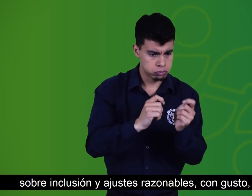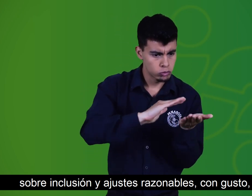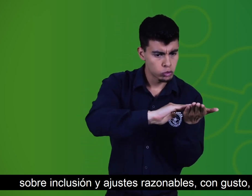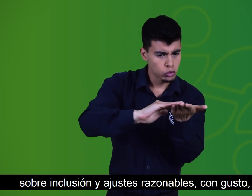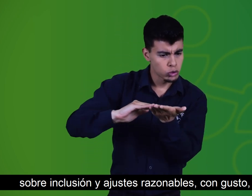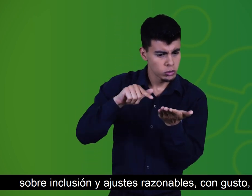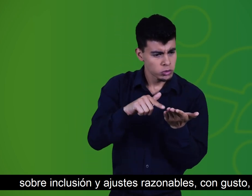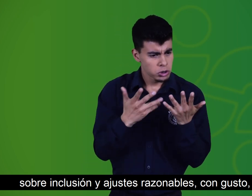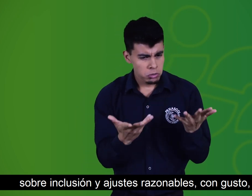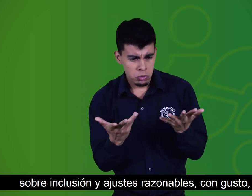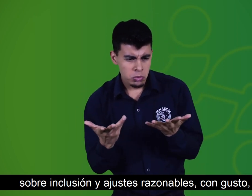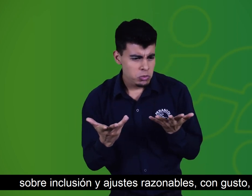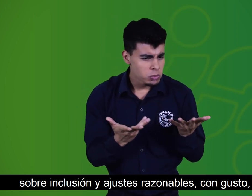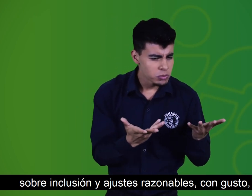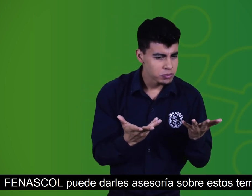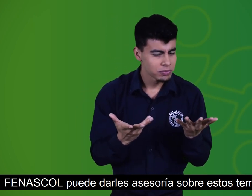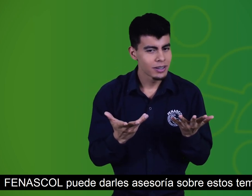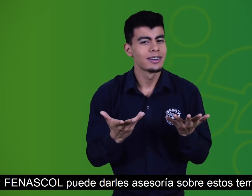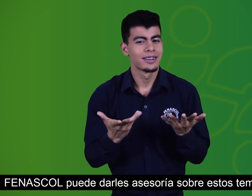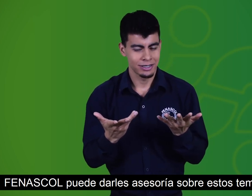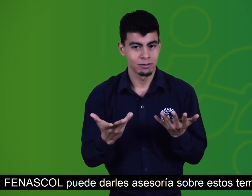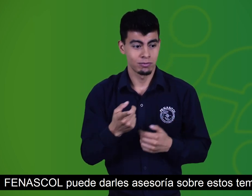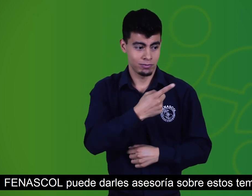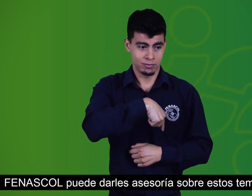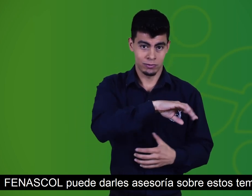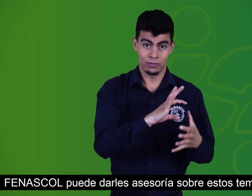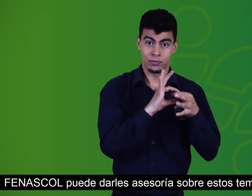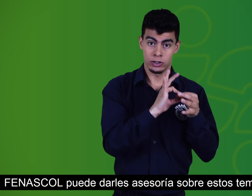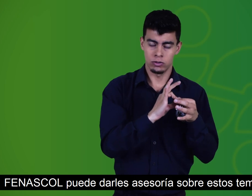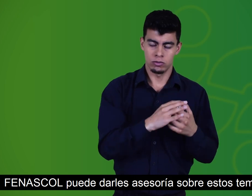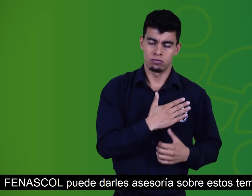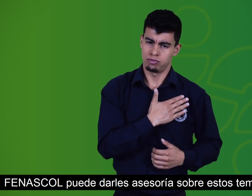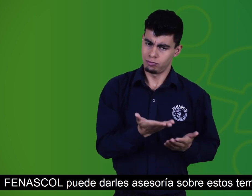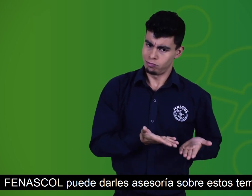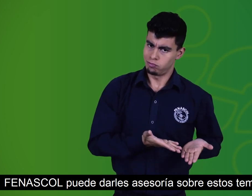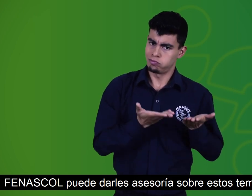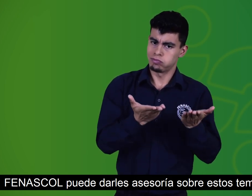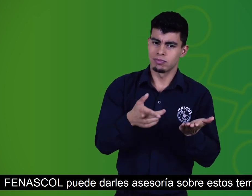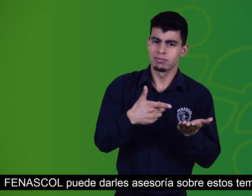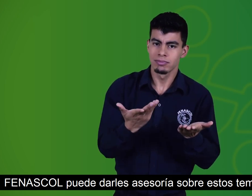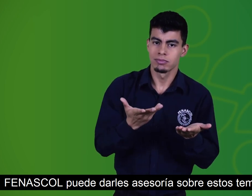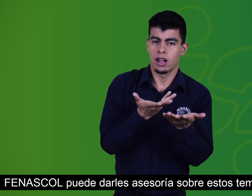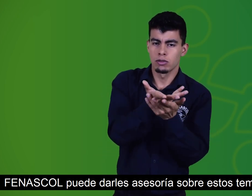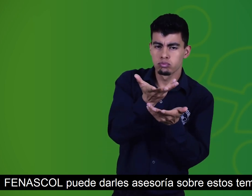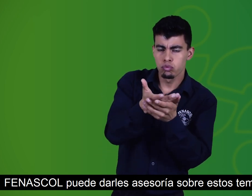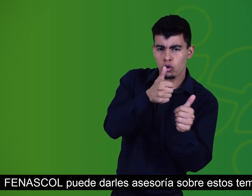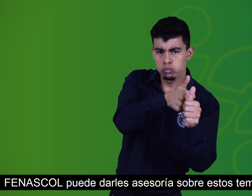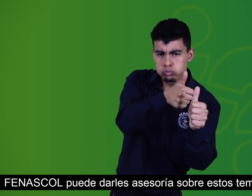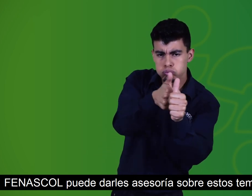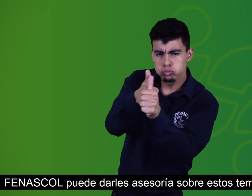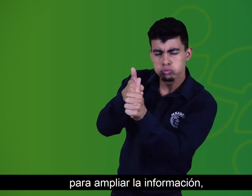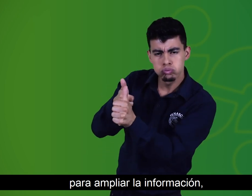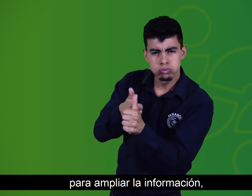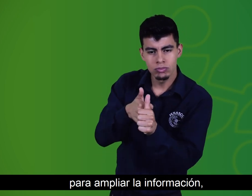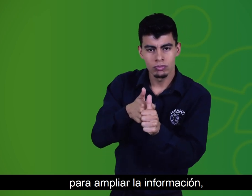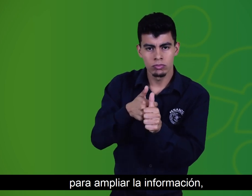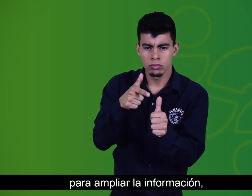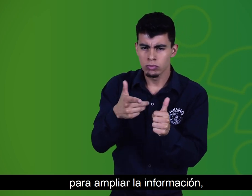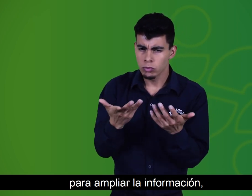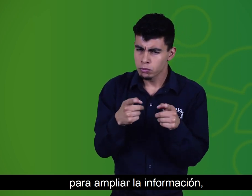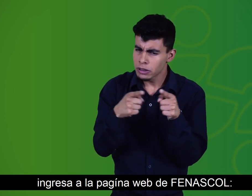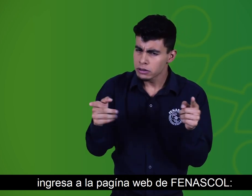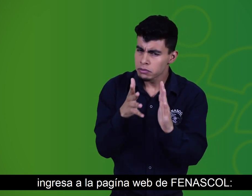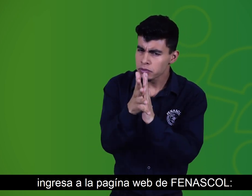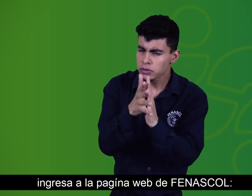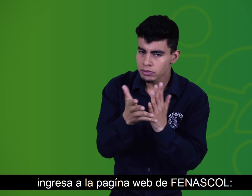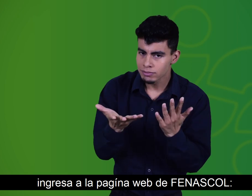ajustes razonables. Con gusto, FENASCOL puede darles asesoría sobre estos temas. Para ampliar la